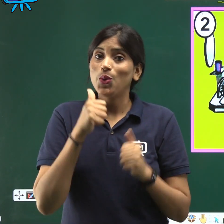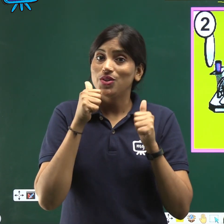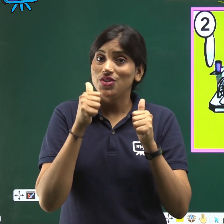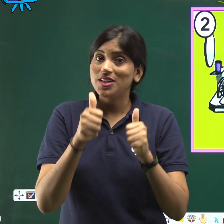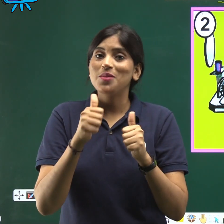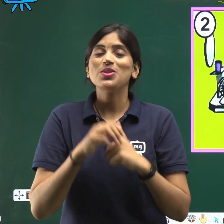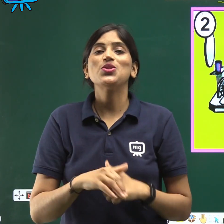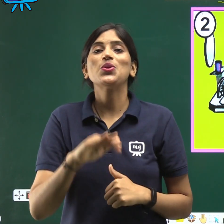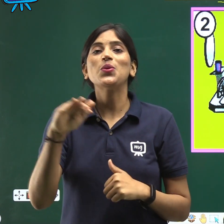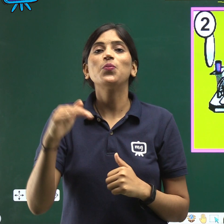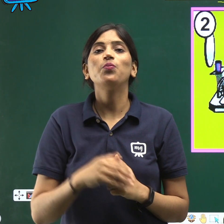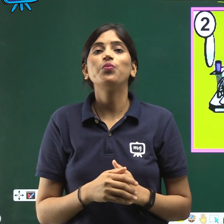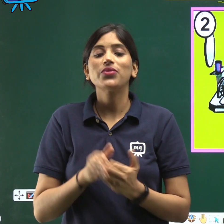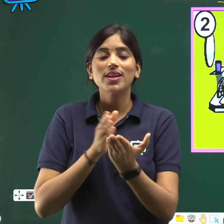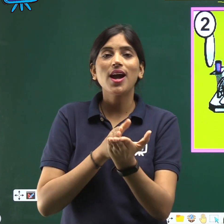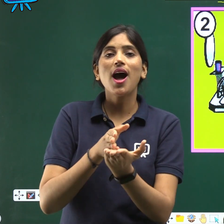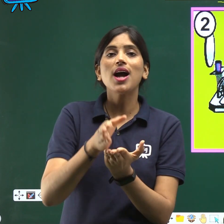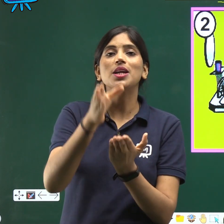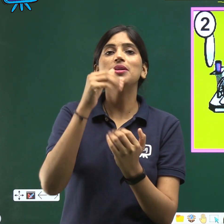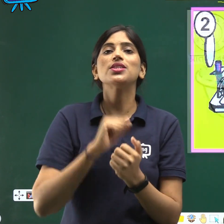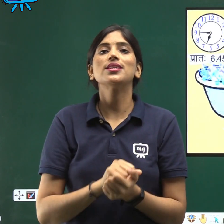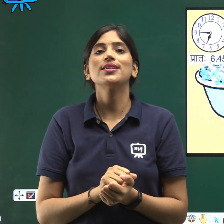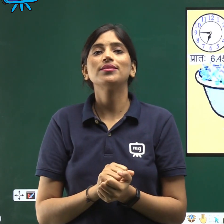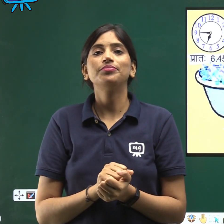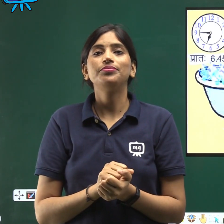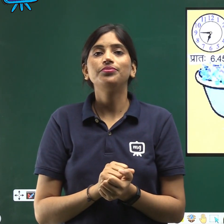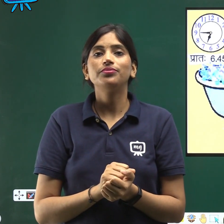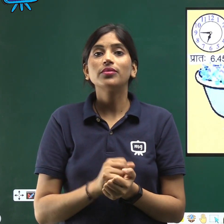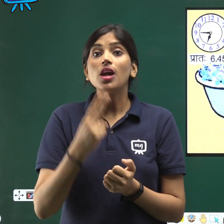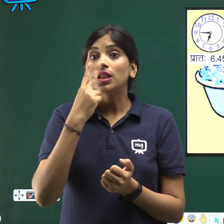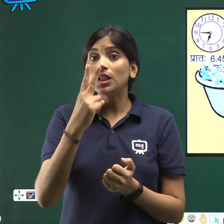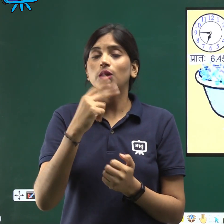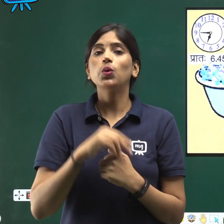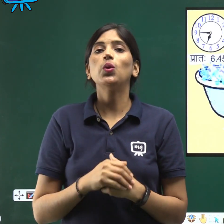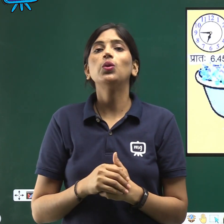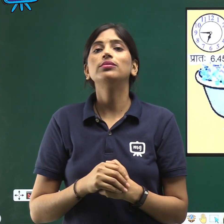बच्चों, आगे बढ़ें। देखो,